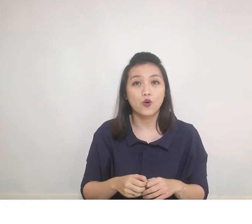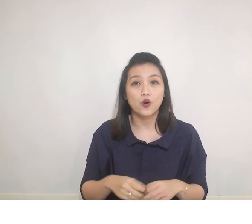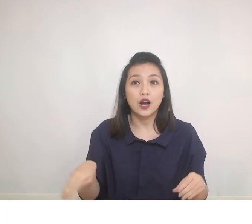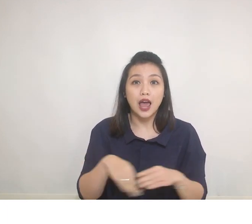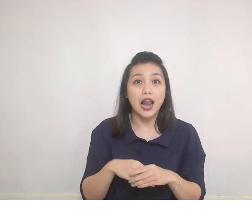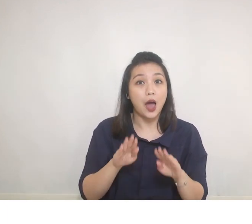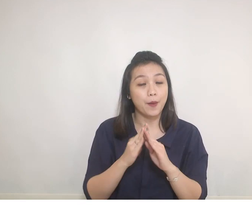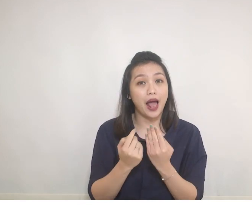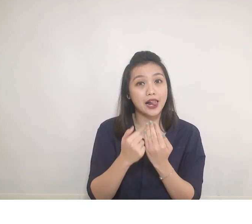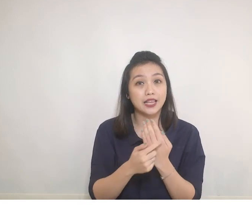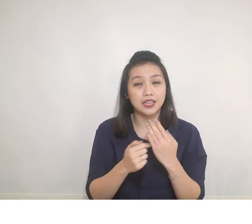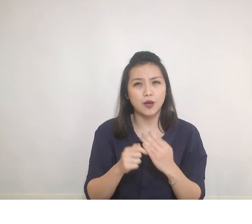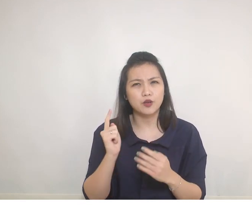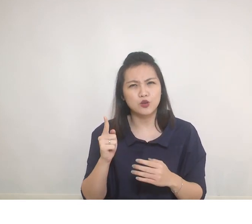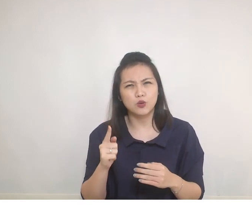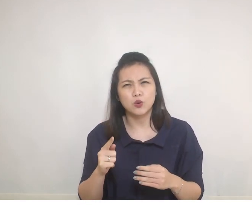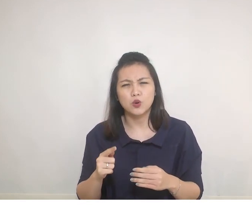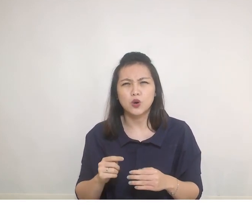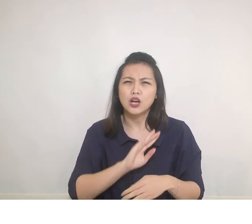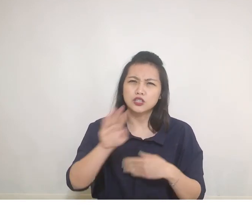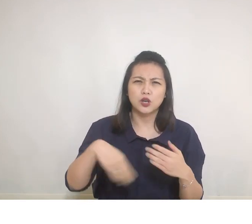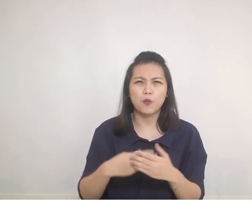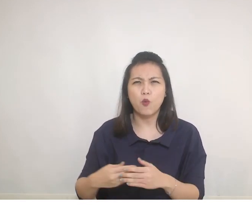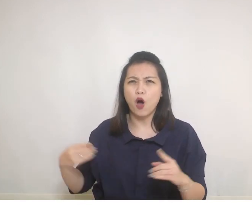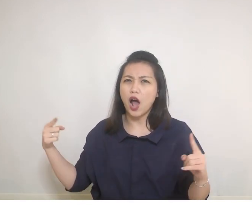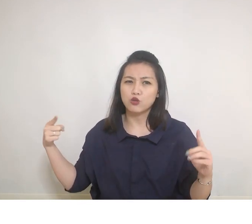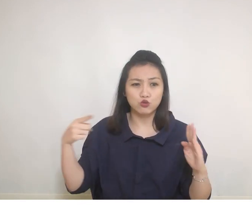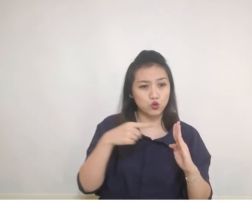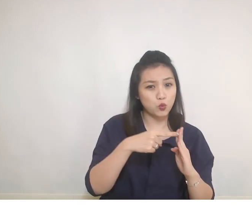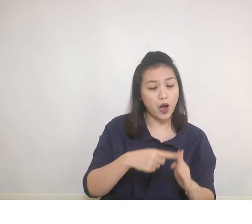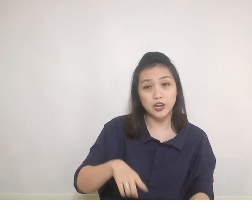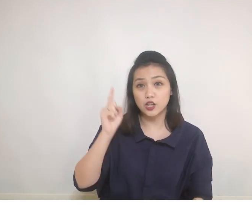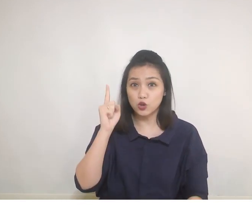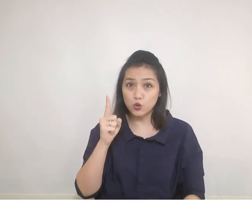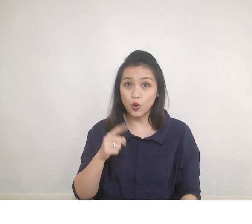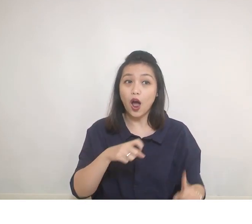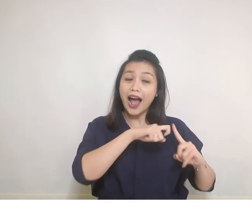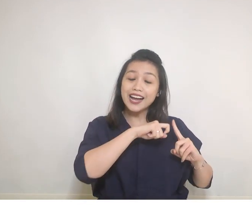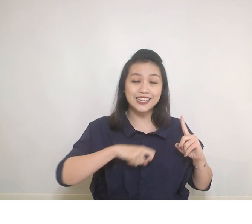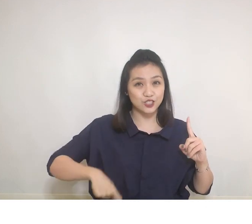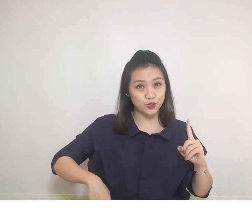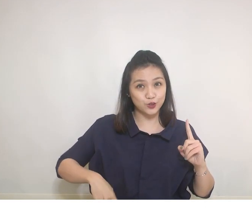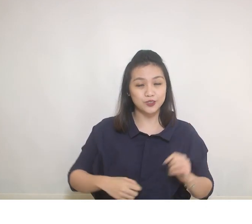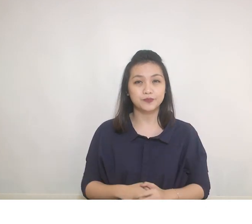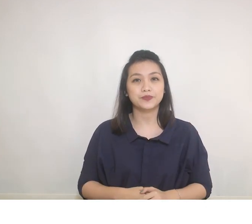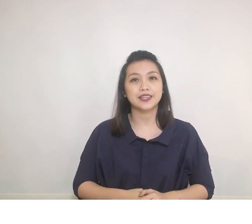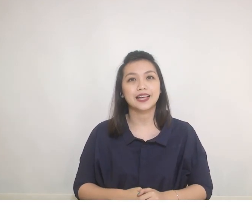Alkitab memang kan ujung-ujungnya semuanya untuk Kristus, makanya mungkin dasar pertama seharusnya kedua kata-kata itu